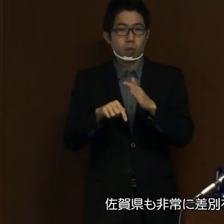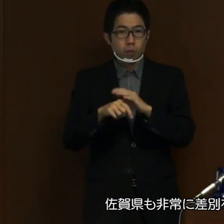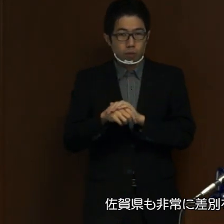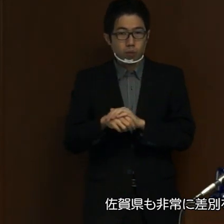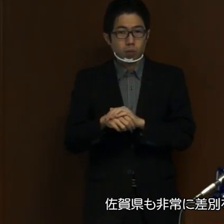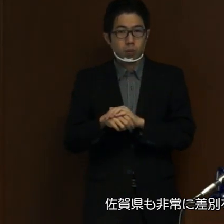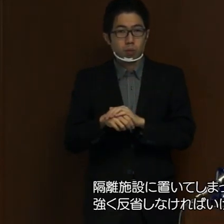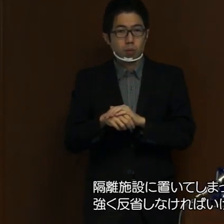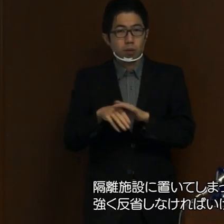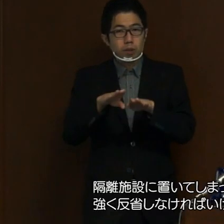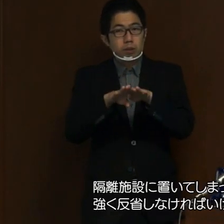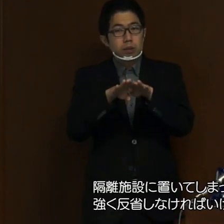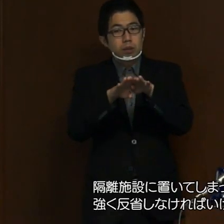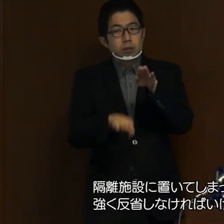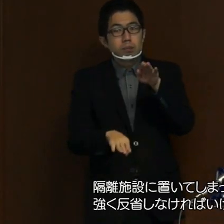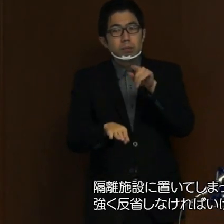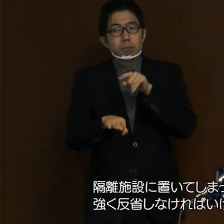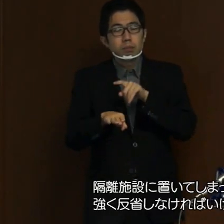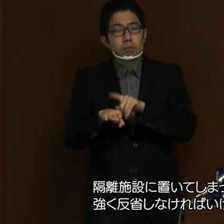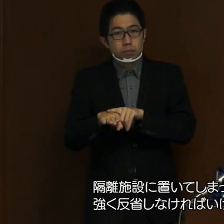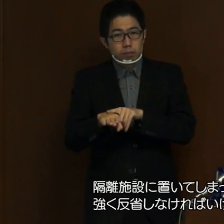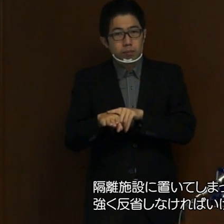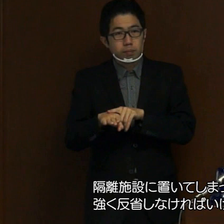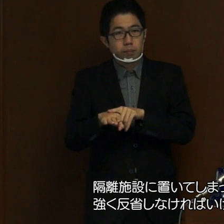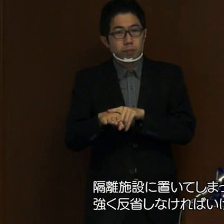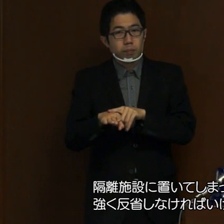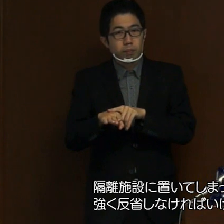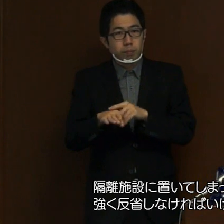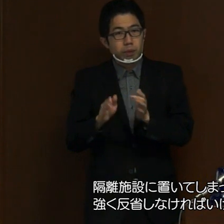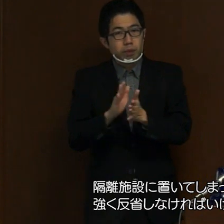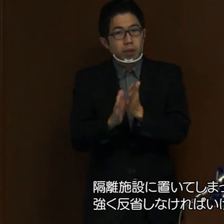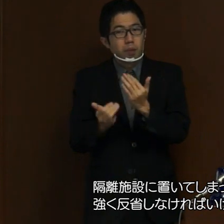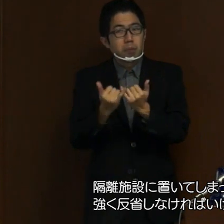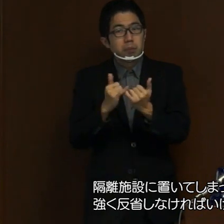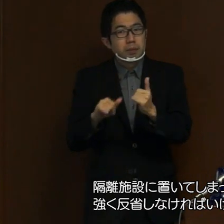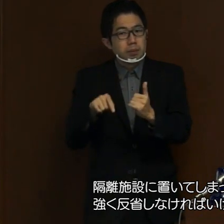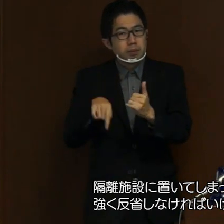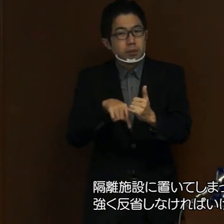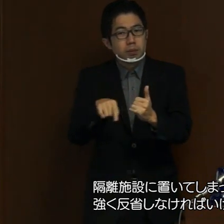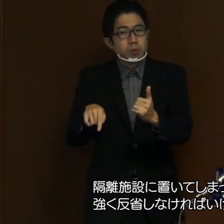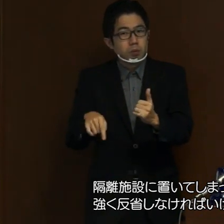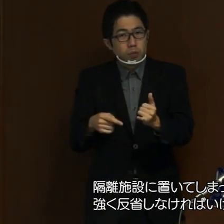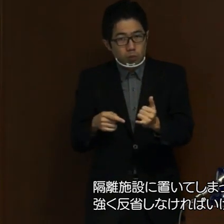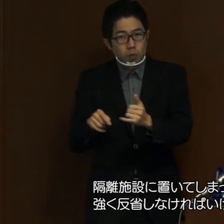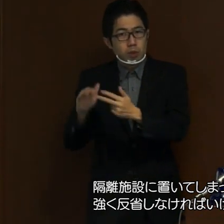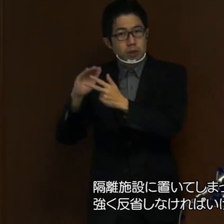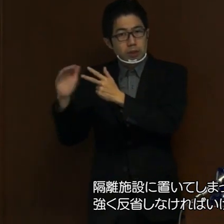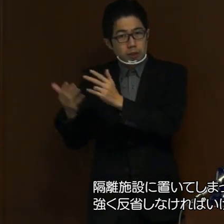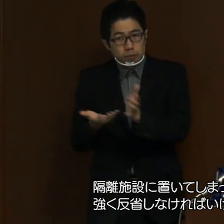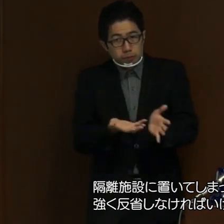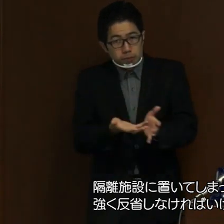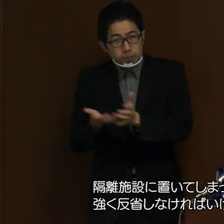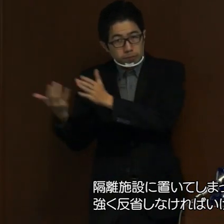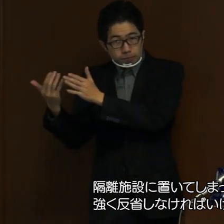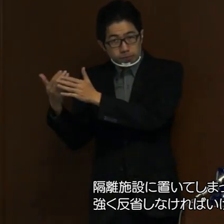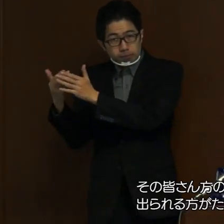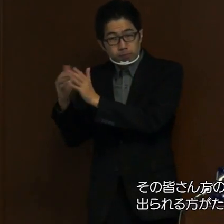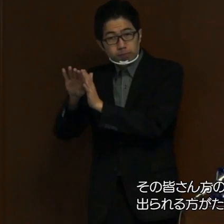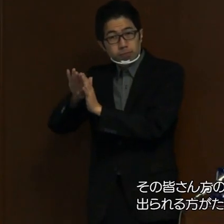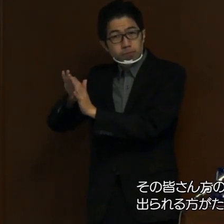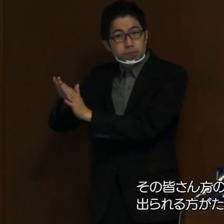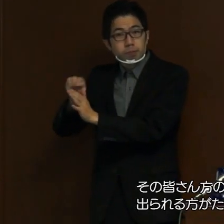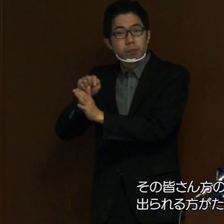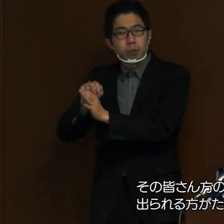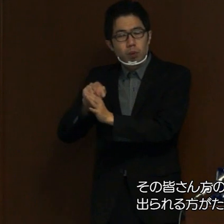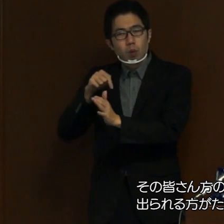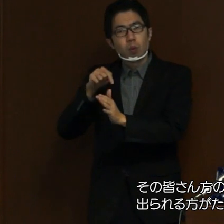大切な県民を隔離施設に置いてしまったっていうことをこれ強く反省しなければいけないと思っています。で